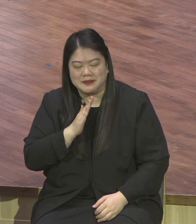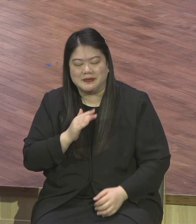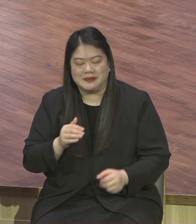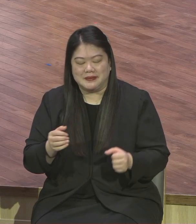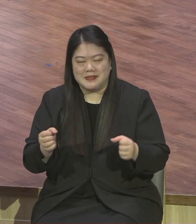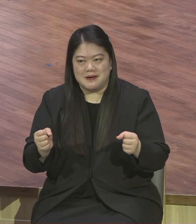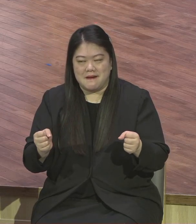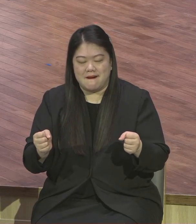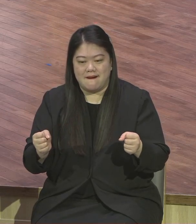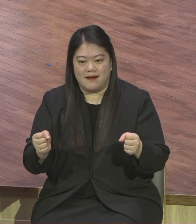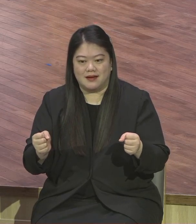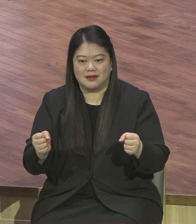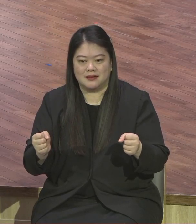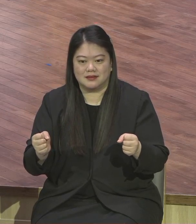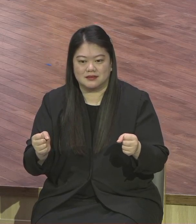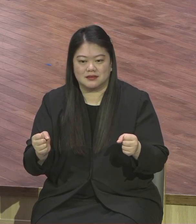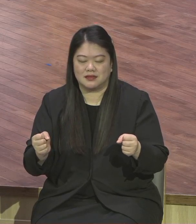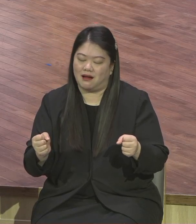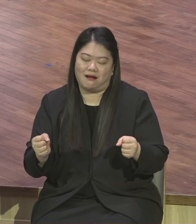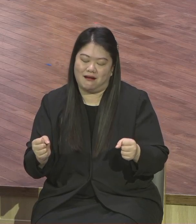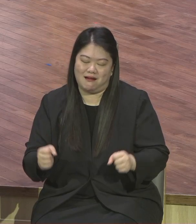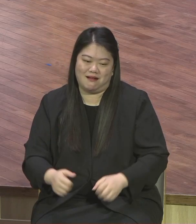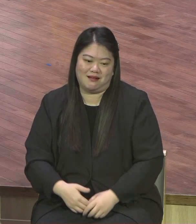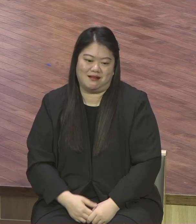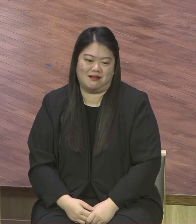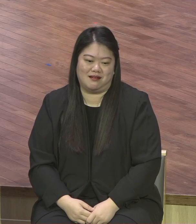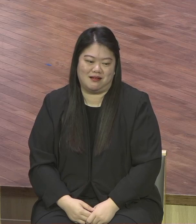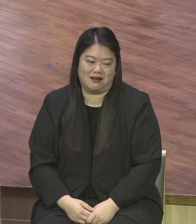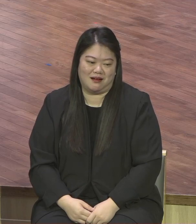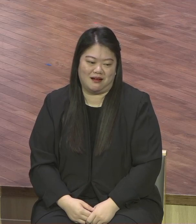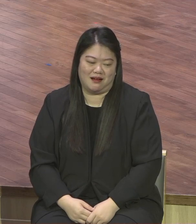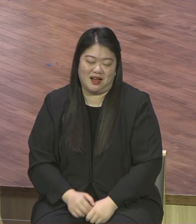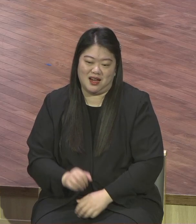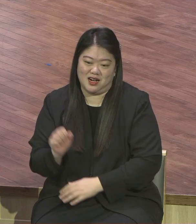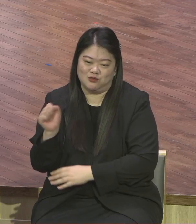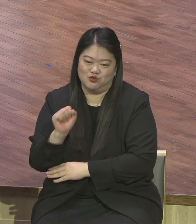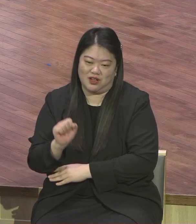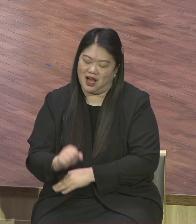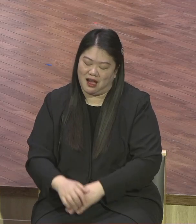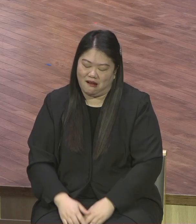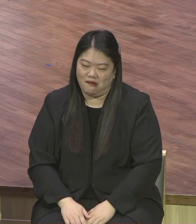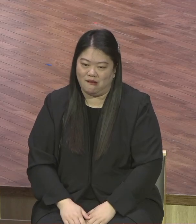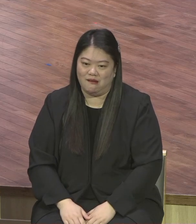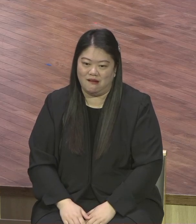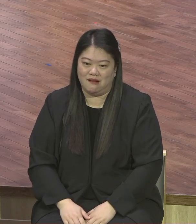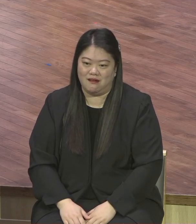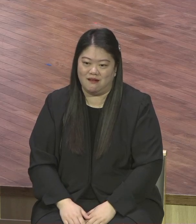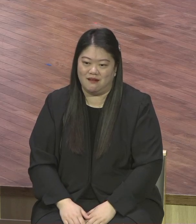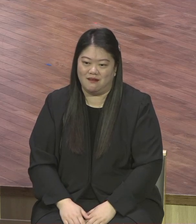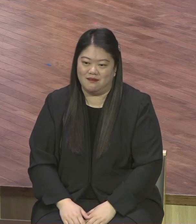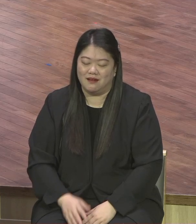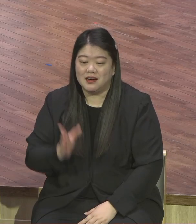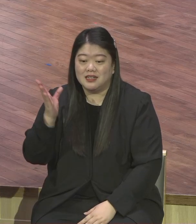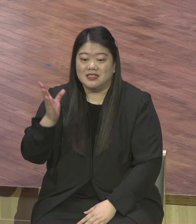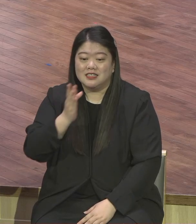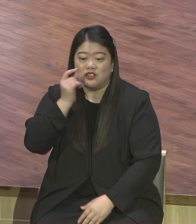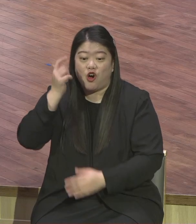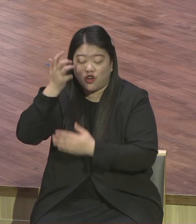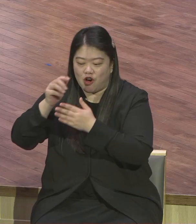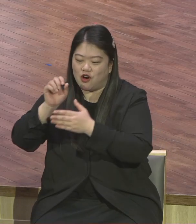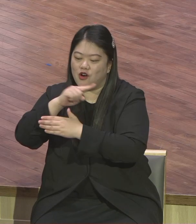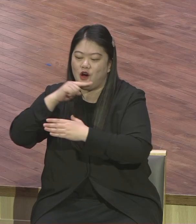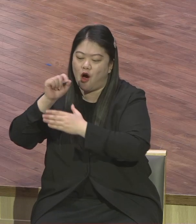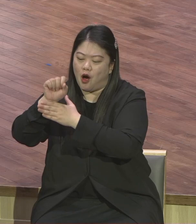우리는 할 수 없지만 성령은 그렇게 하게 할 수 있습니다. 이 악화 열매를 우리가 맺으면서 지역, 민족,